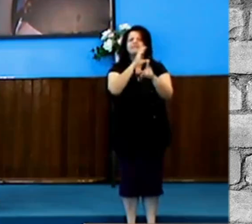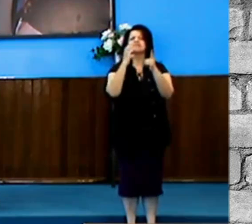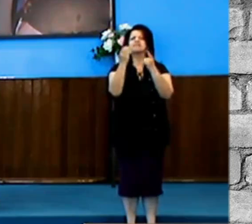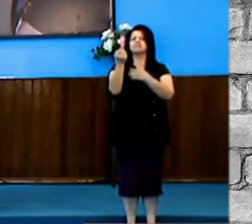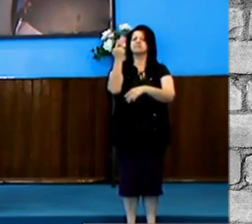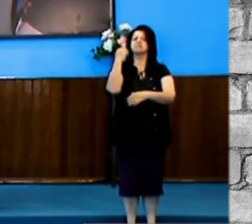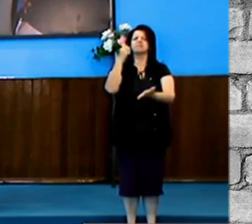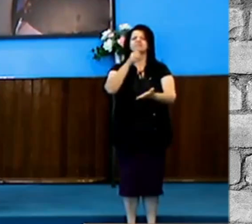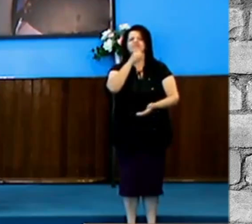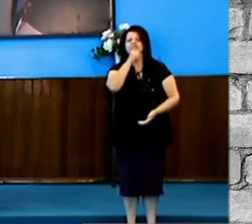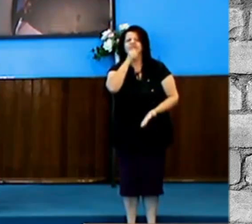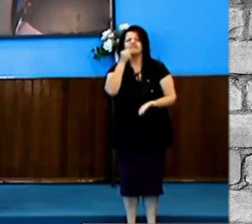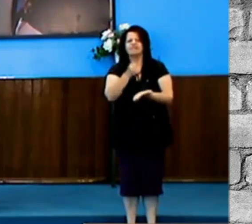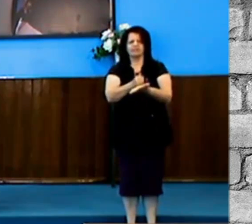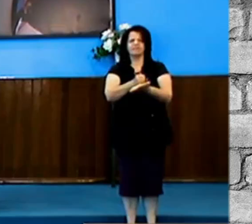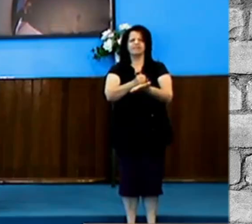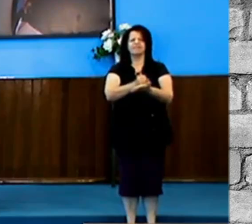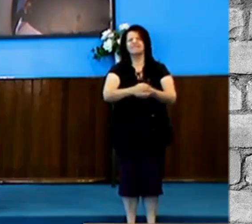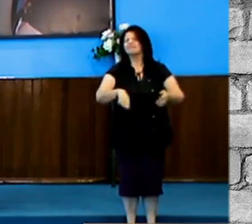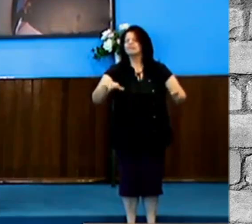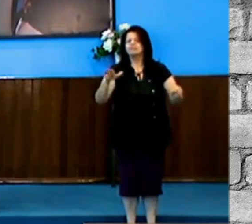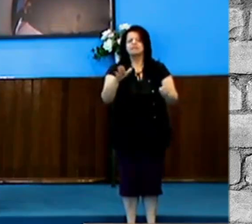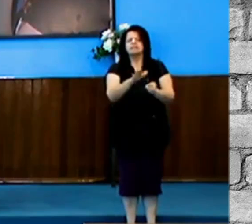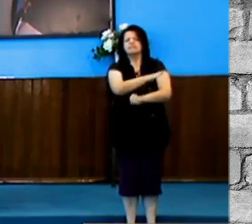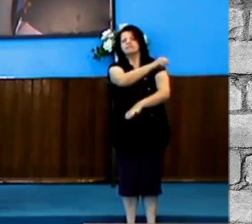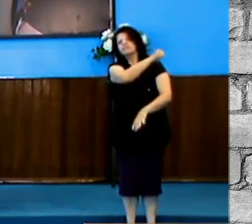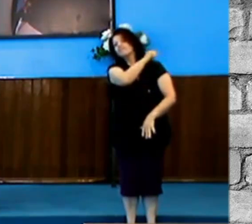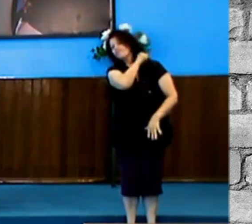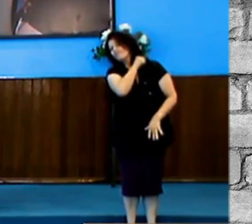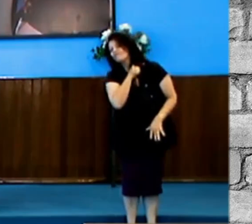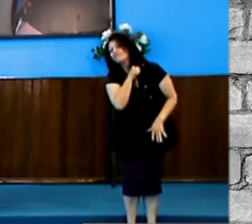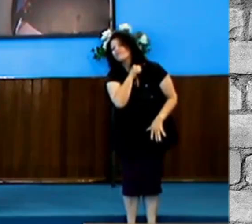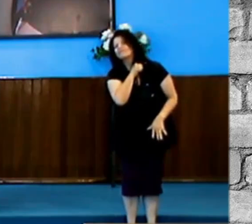era um culto sacrificial. Havia